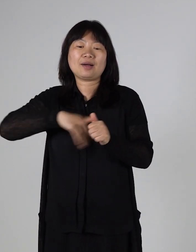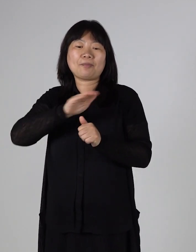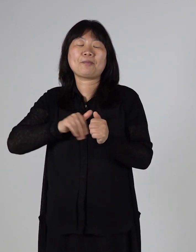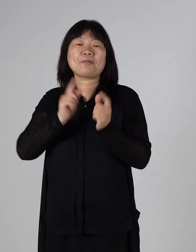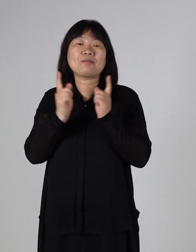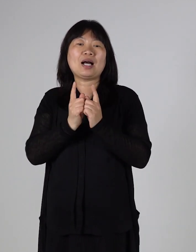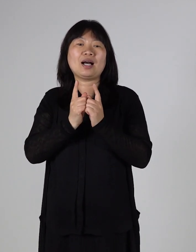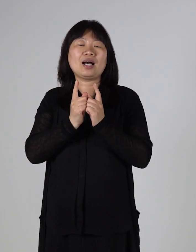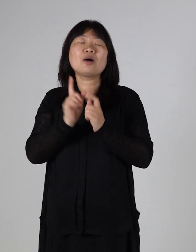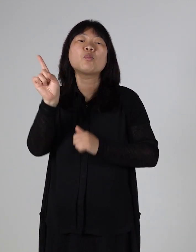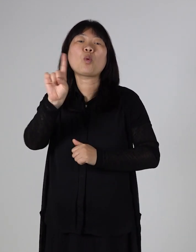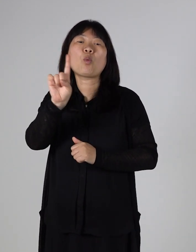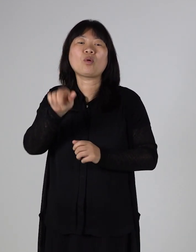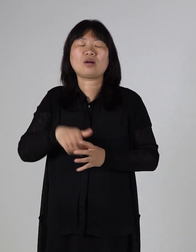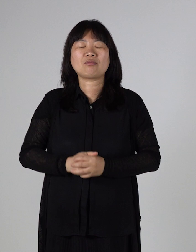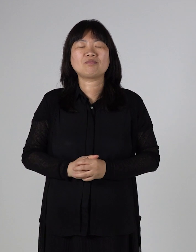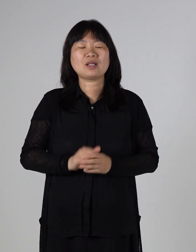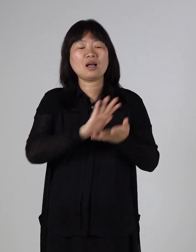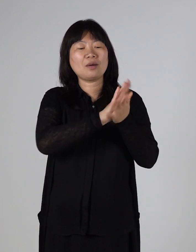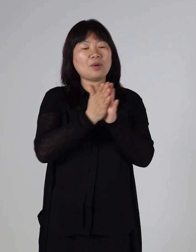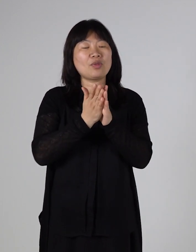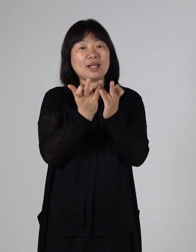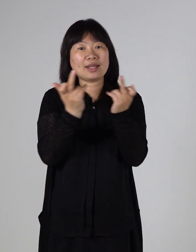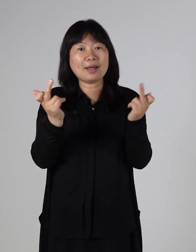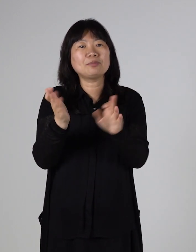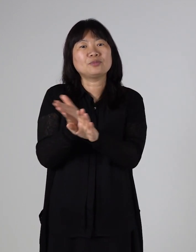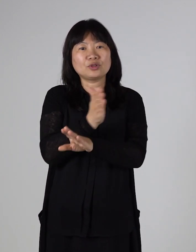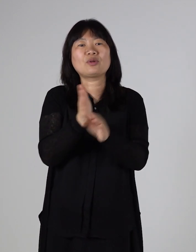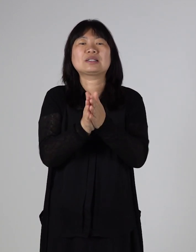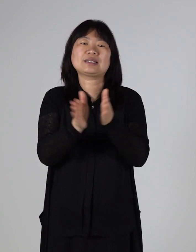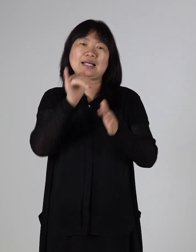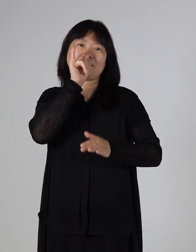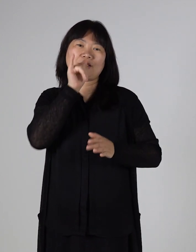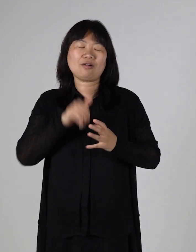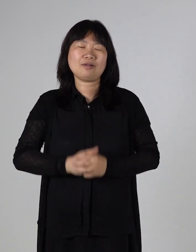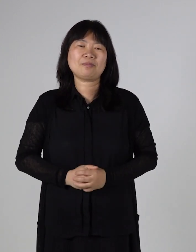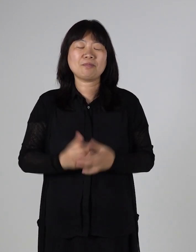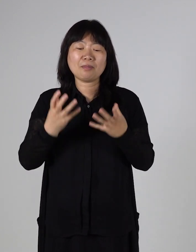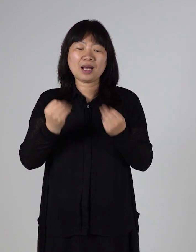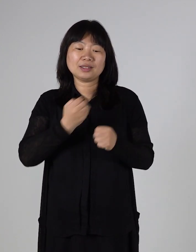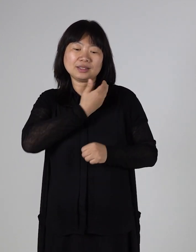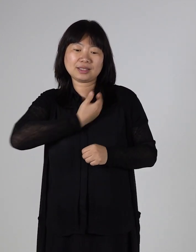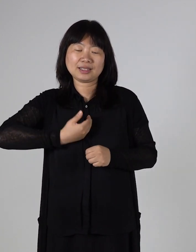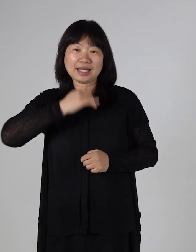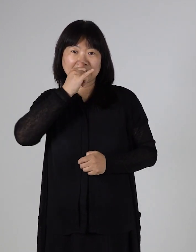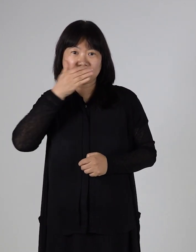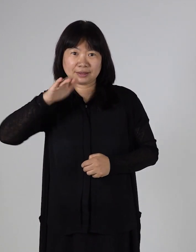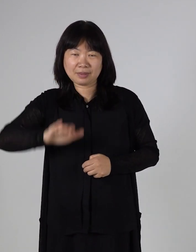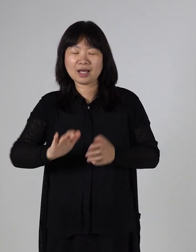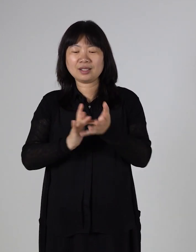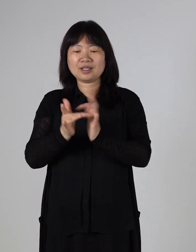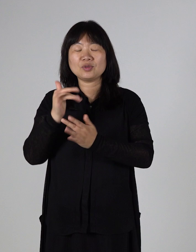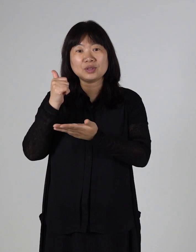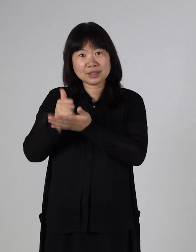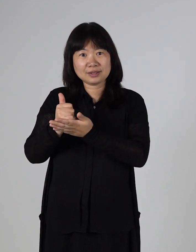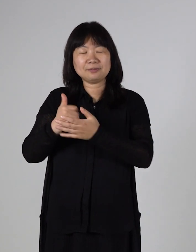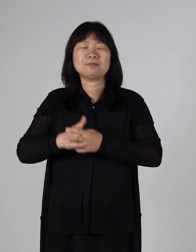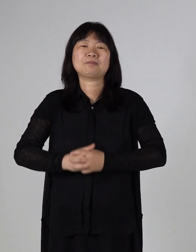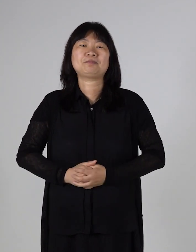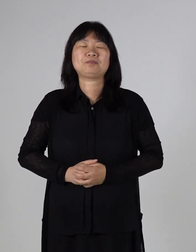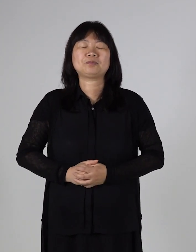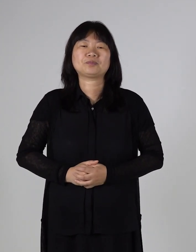변화산의 사건에서부터 시작이 됩니다. 그 많은 제자들이 있었지만 예수님이 유독